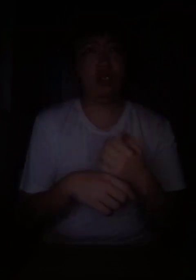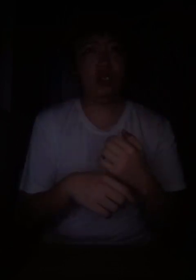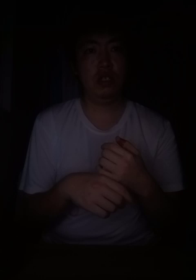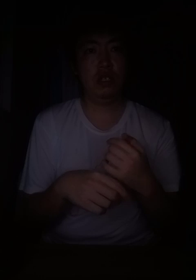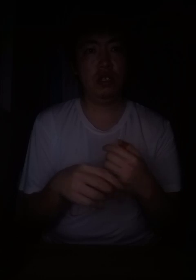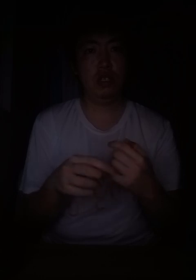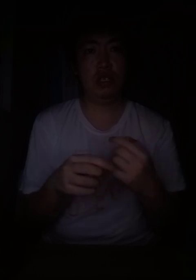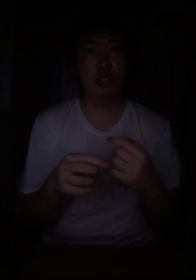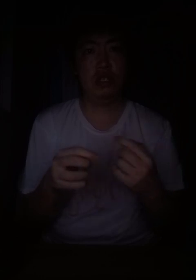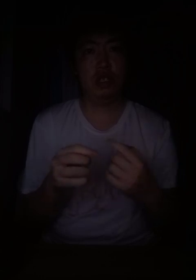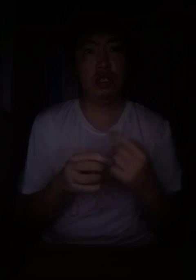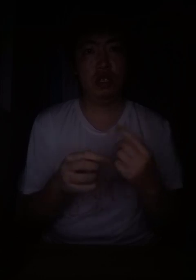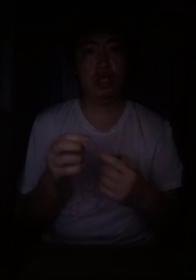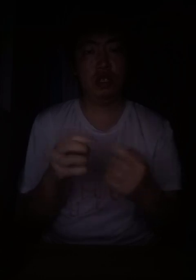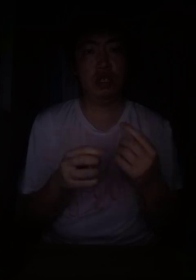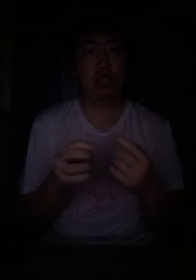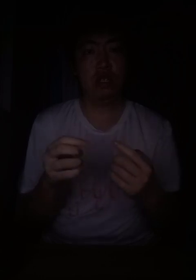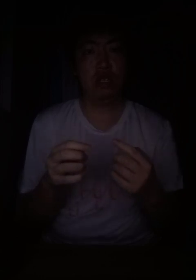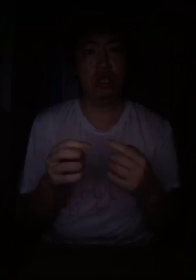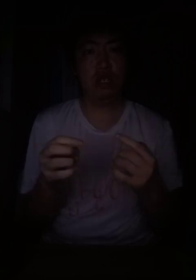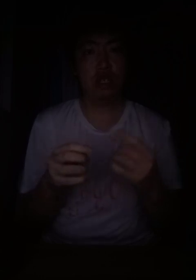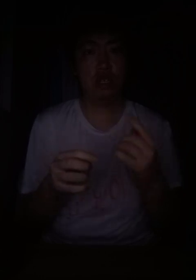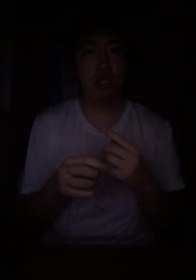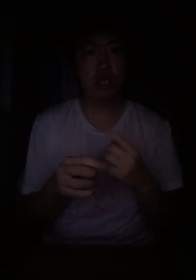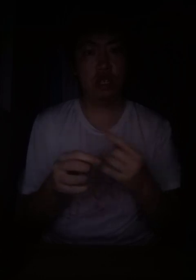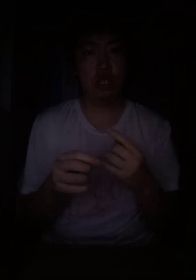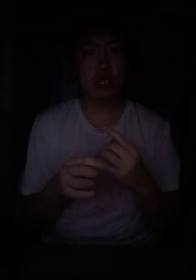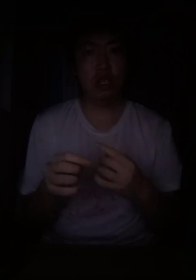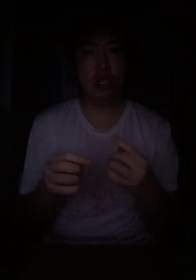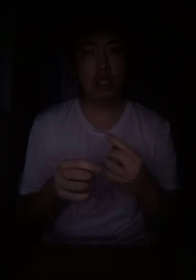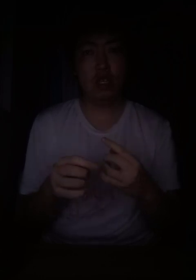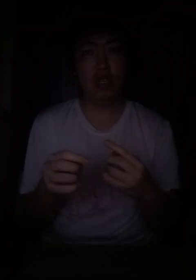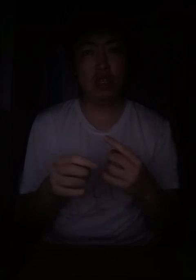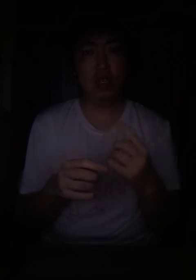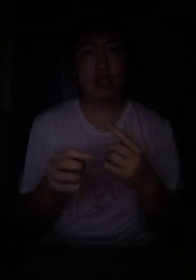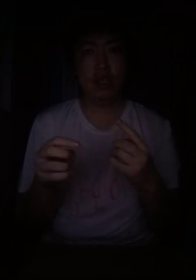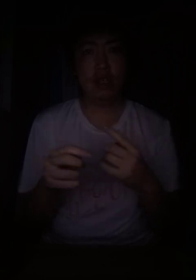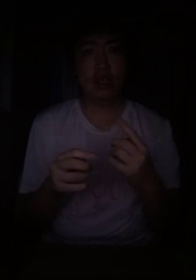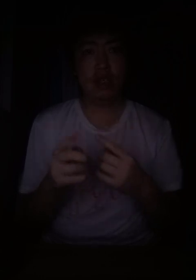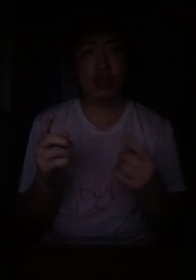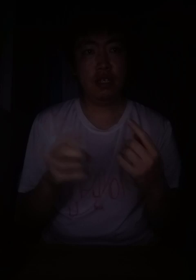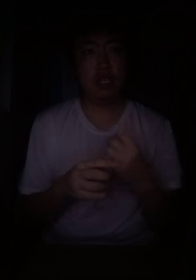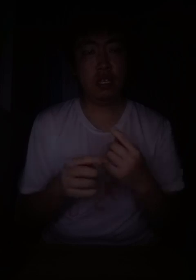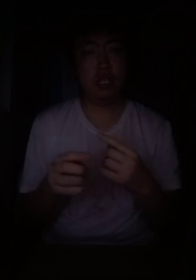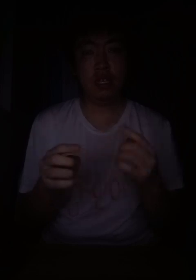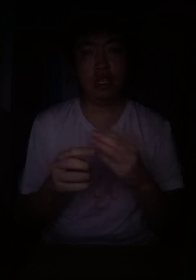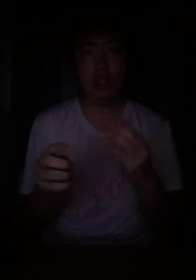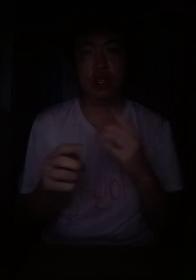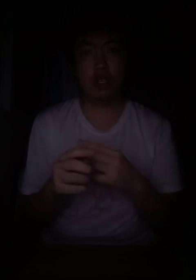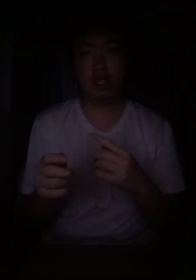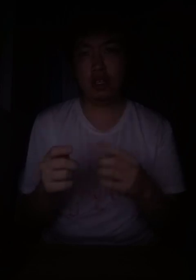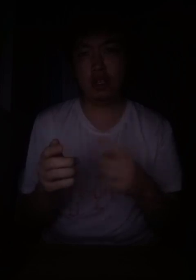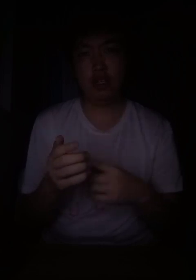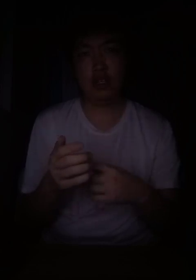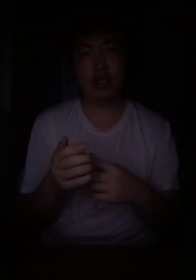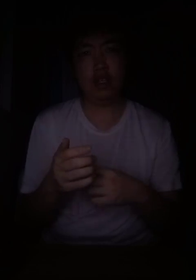좌석 밑으로 불붙은 종이를 던져 넣습니다. 이 모습을 지켜보는 승객들은 가까이 다가가지 못합니다.